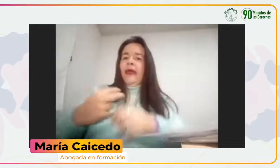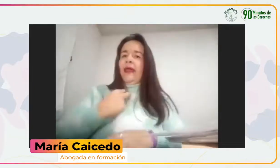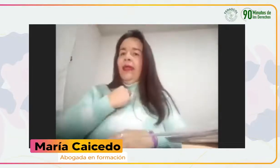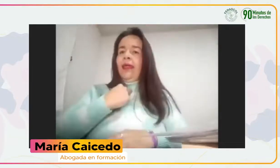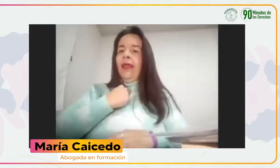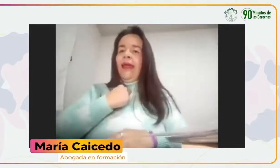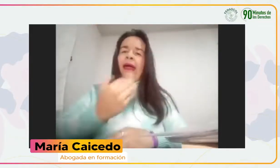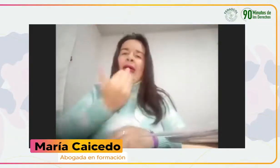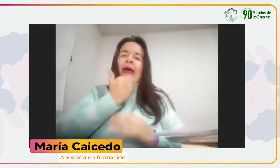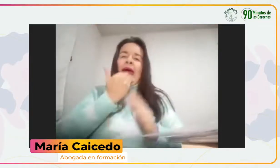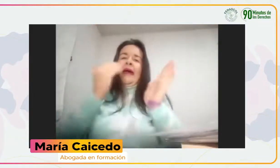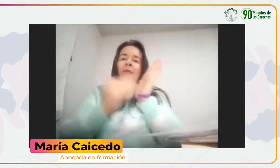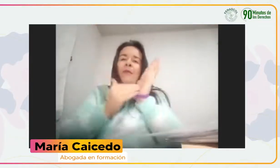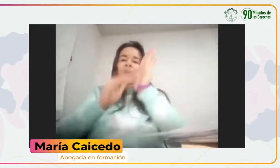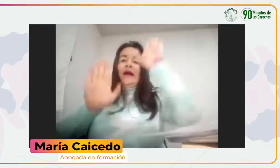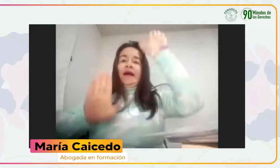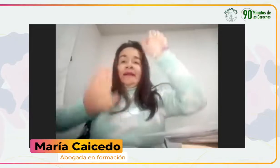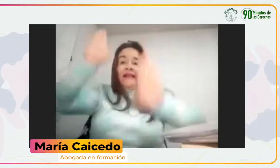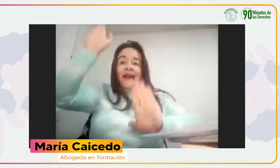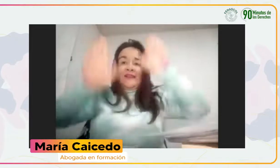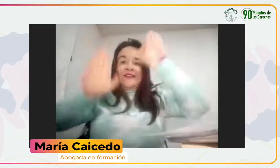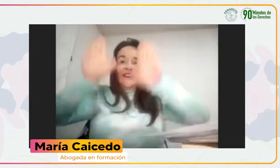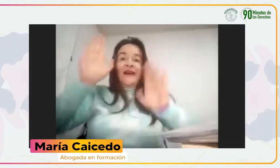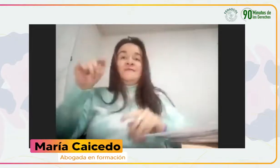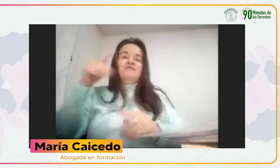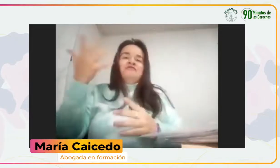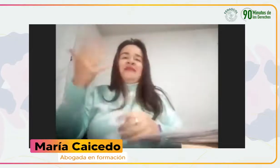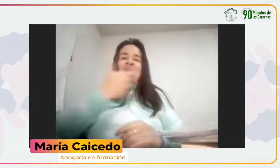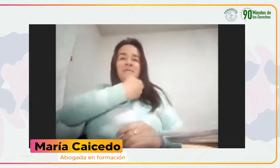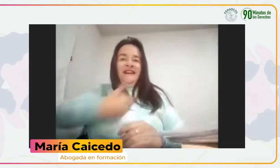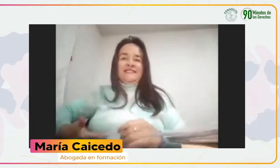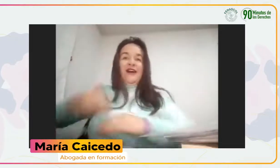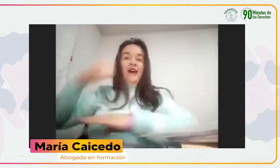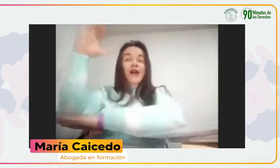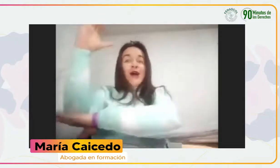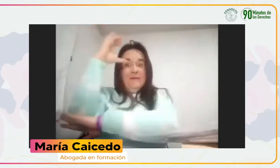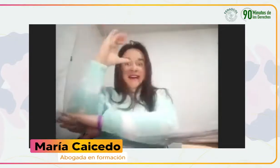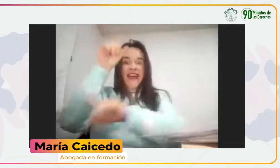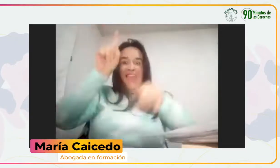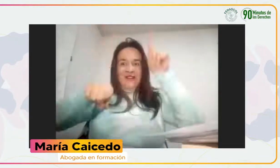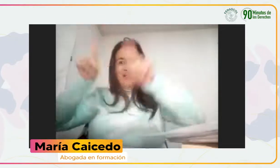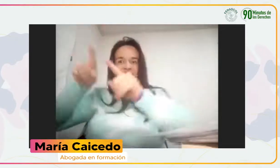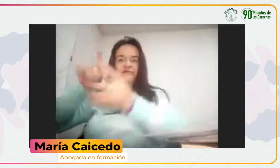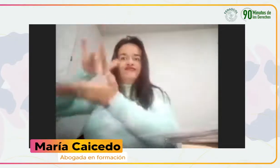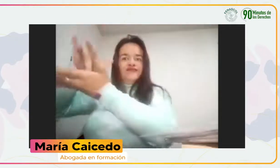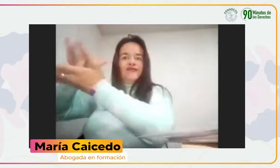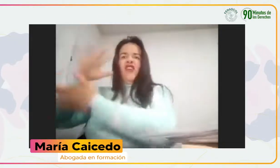un 20%. Realmente nos vemos impedidas en participar, por ejemplo,